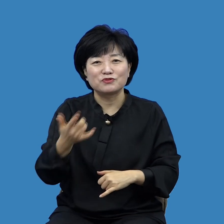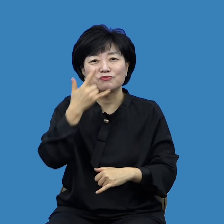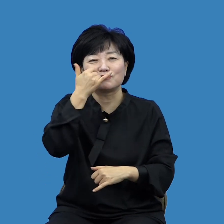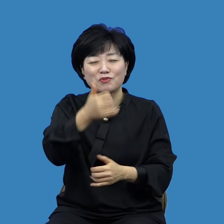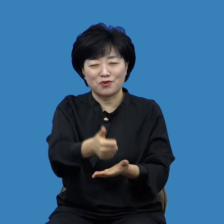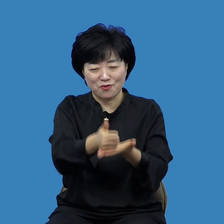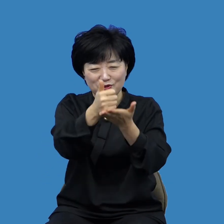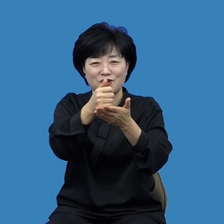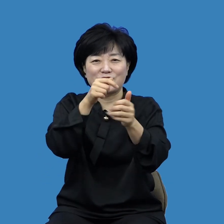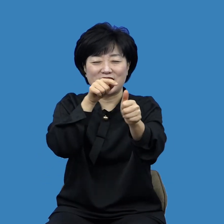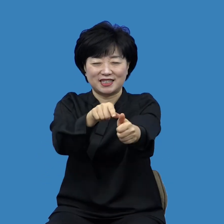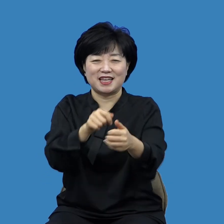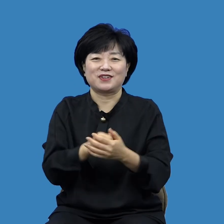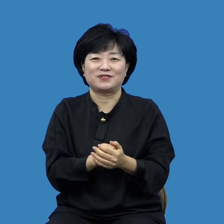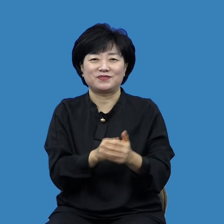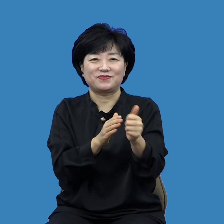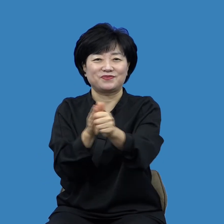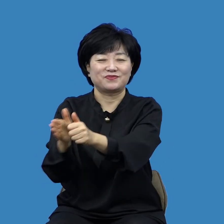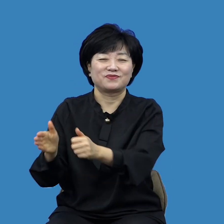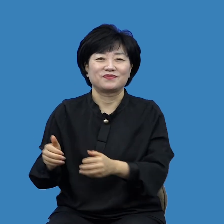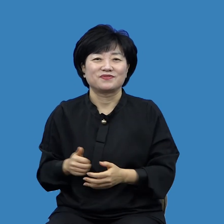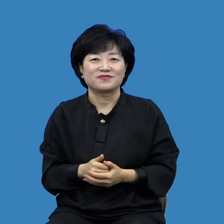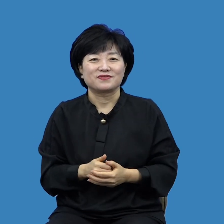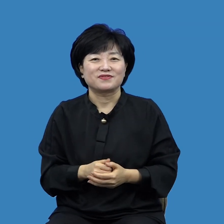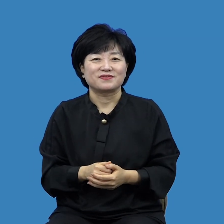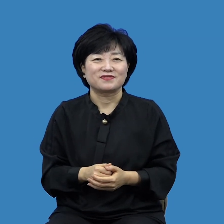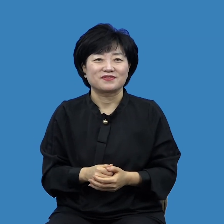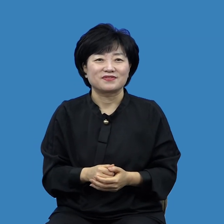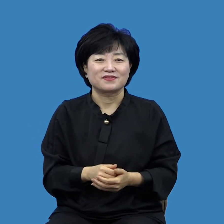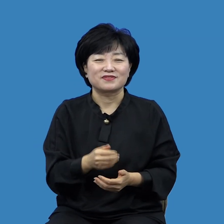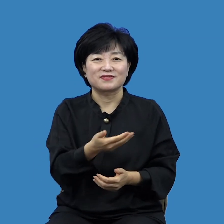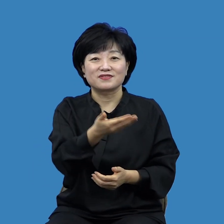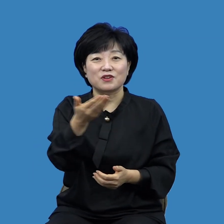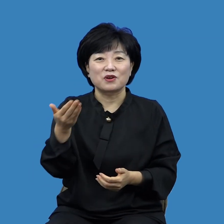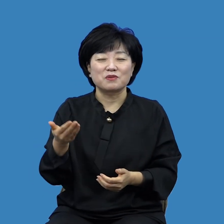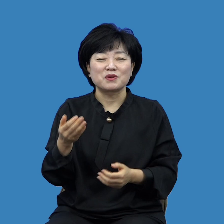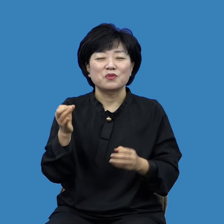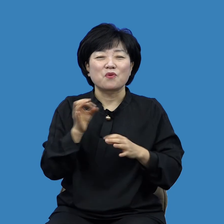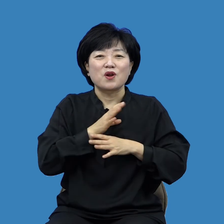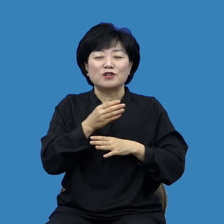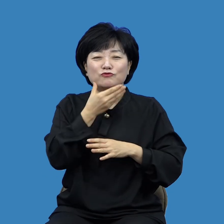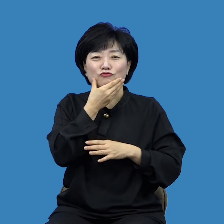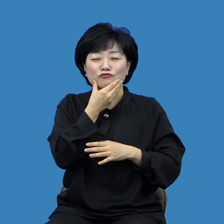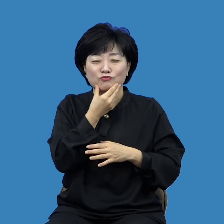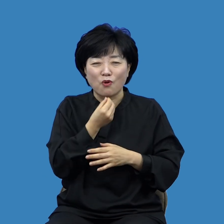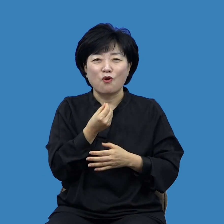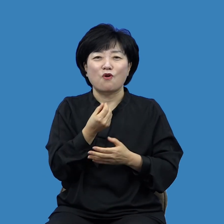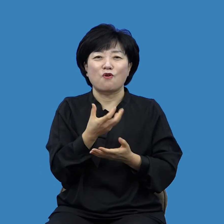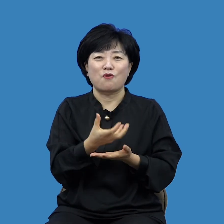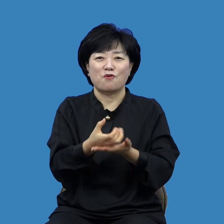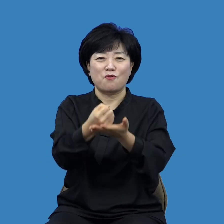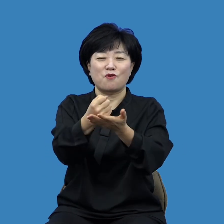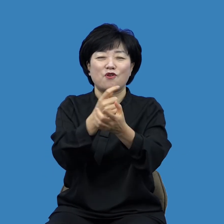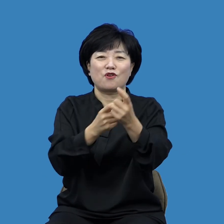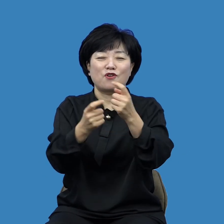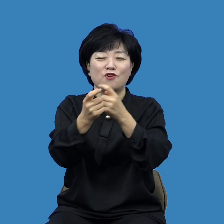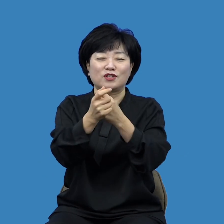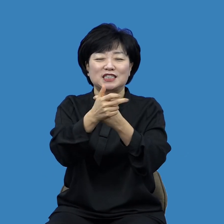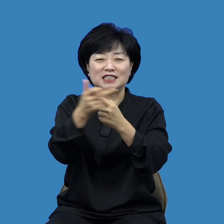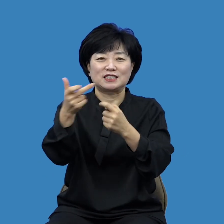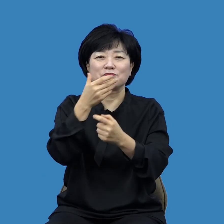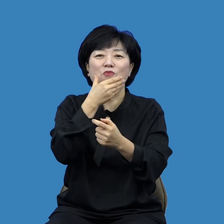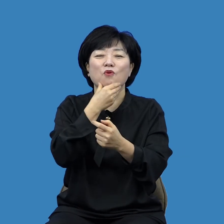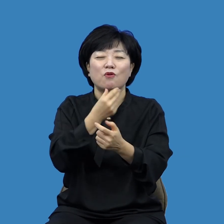아멘. 부모를 공경하세요. 그러면 그것이 여러분에게 놀라운 축복이 돼서 그대로 다 복을 누리게 될